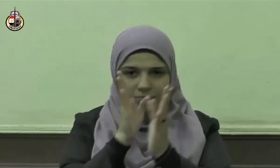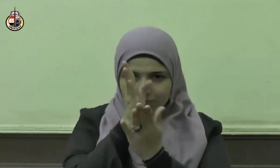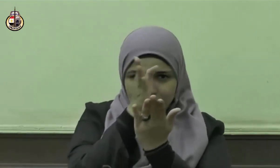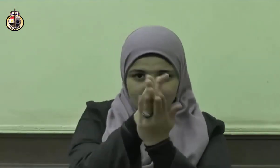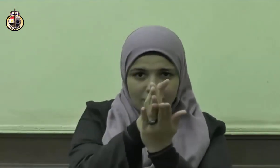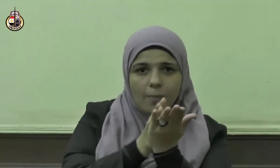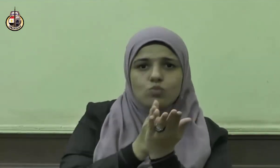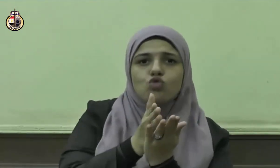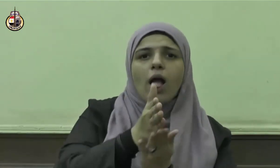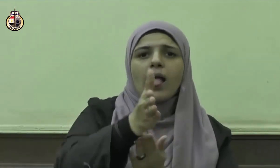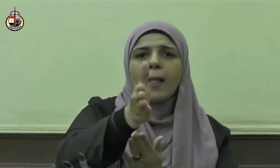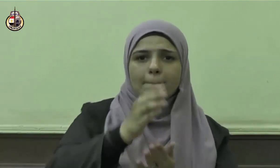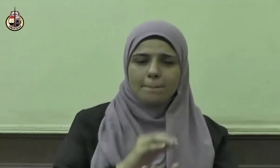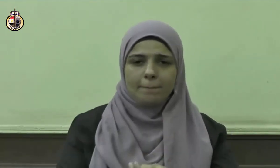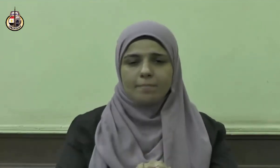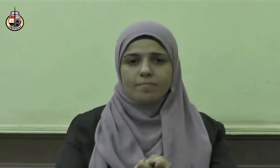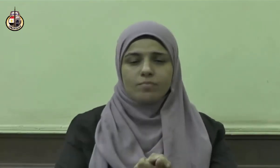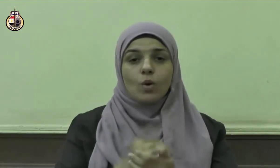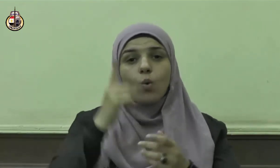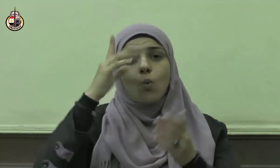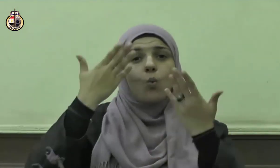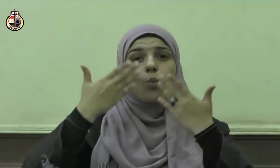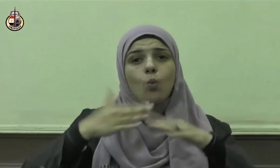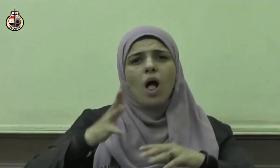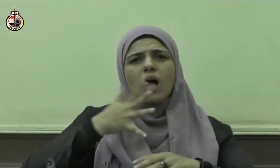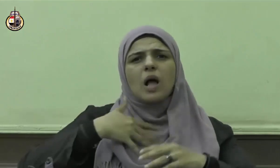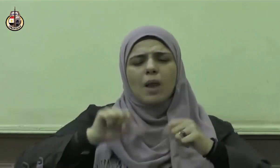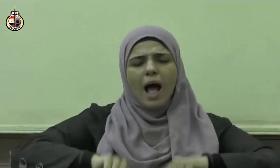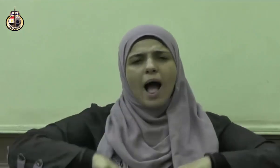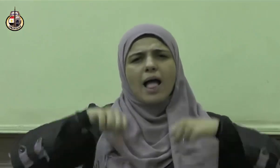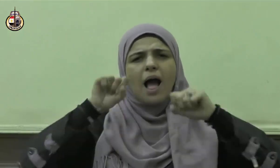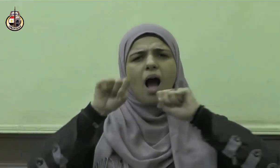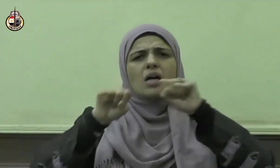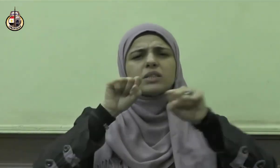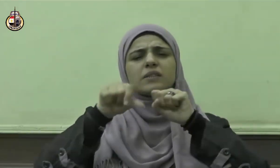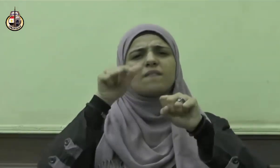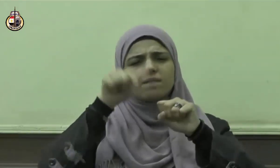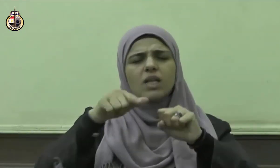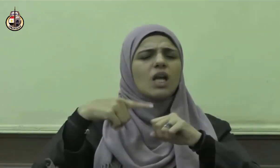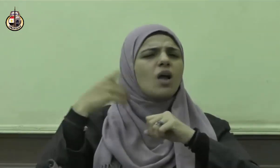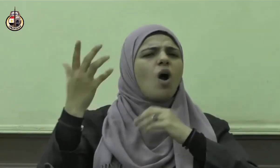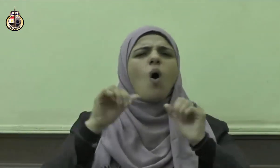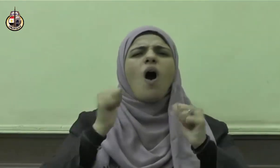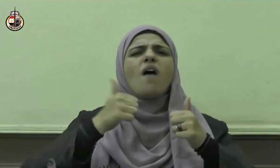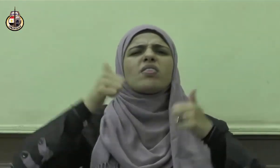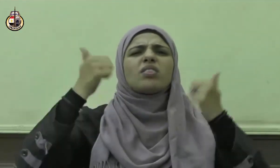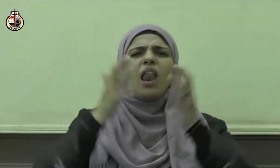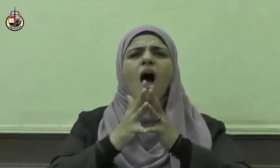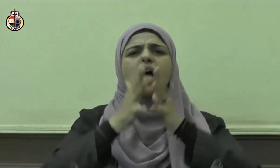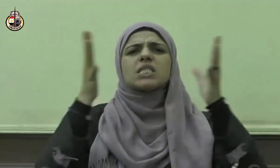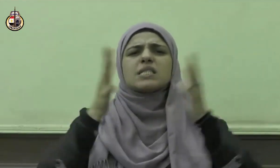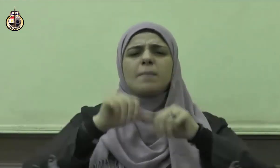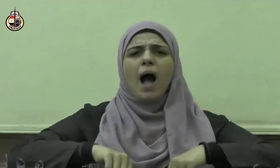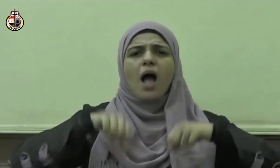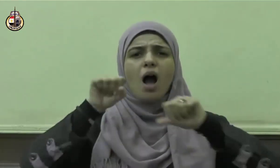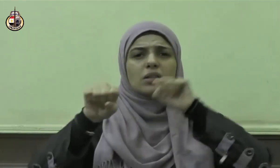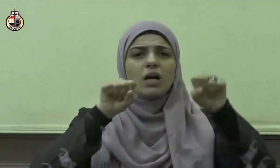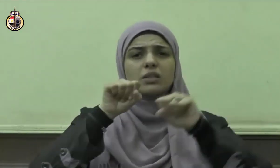المستقيم. ولقد حفلت حياتهم بالعديد من الصور المشرقة التي جسدت